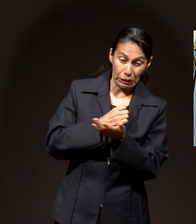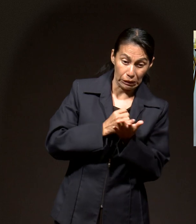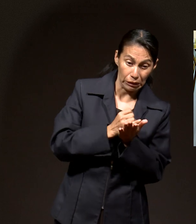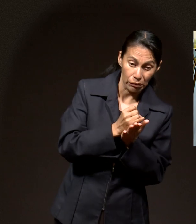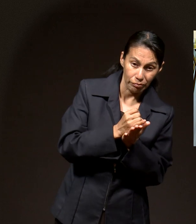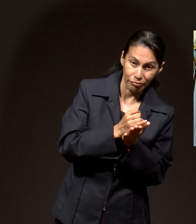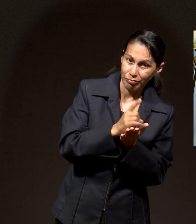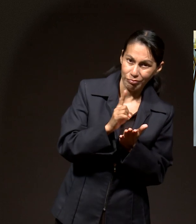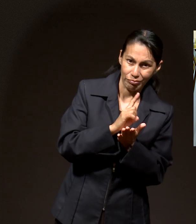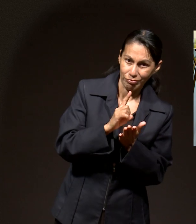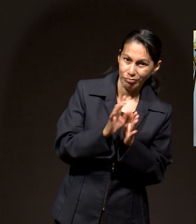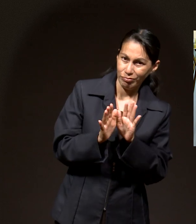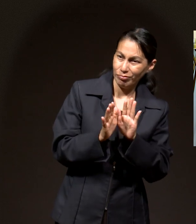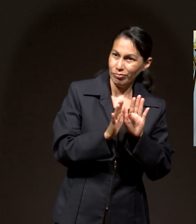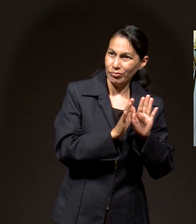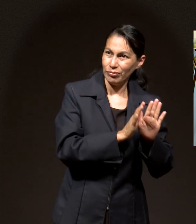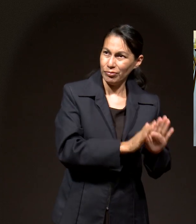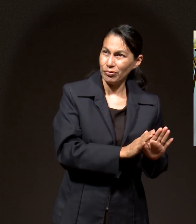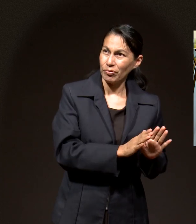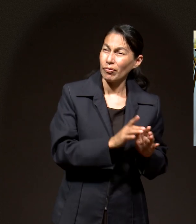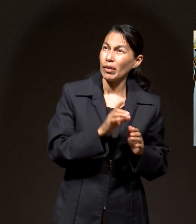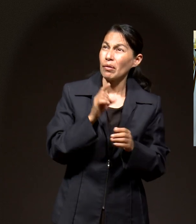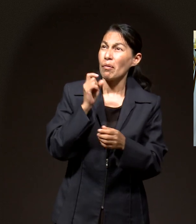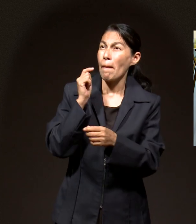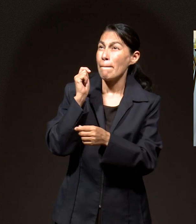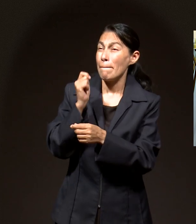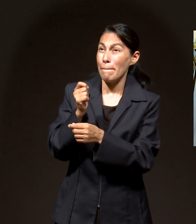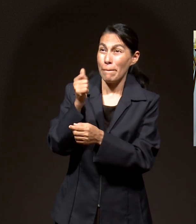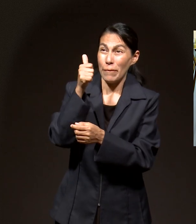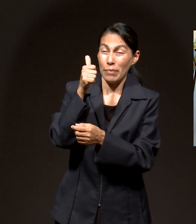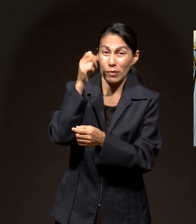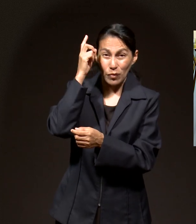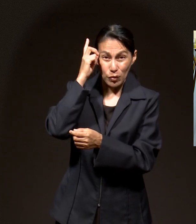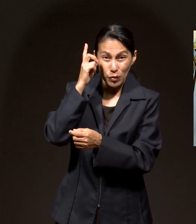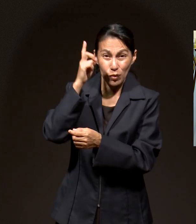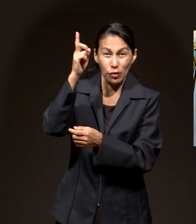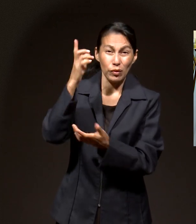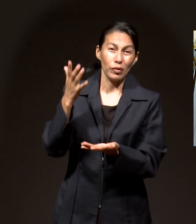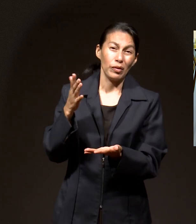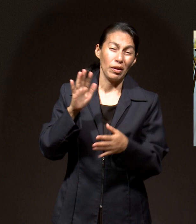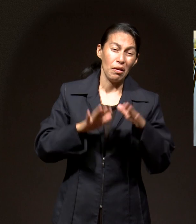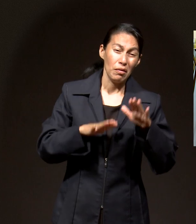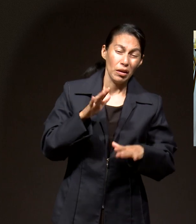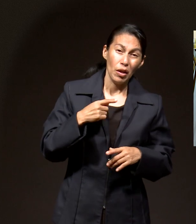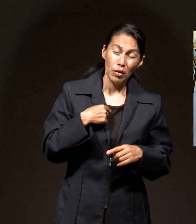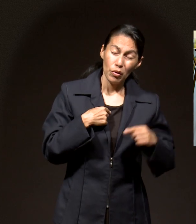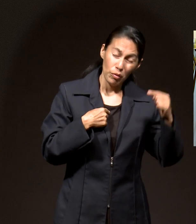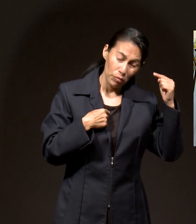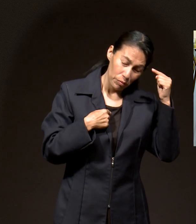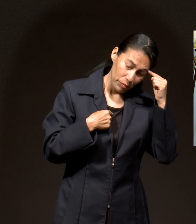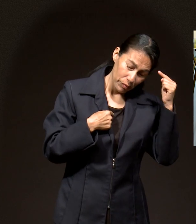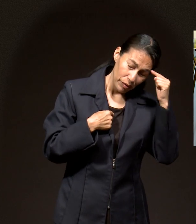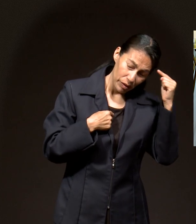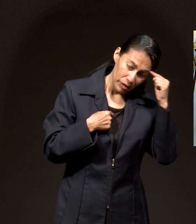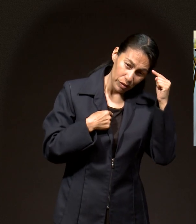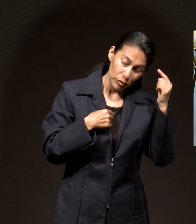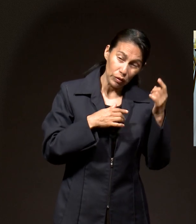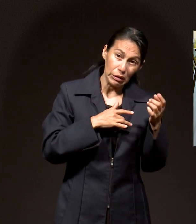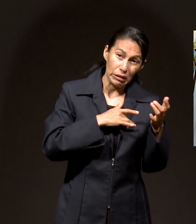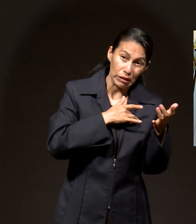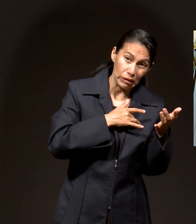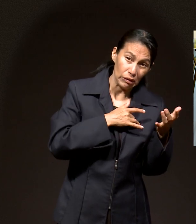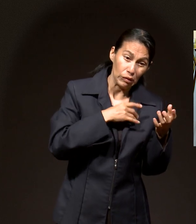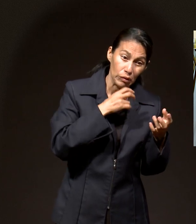poniendo en duda nuestras propias decisiones, inclinaciones, pasiones, intuiciones,